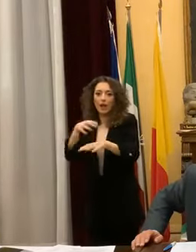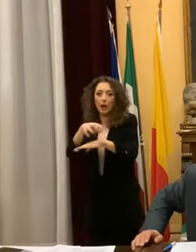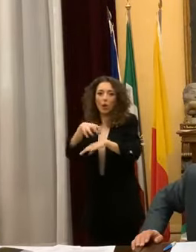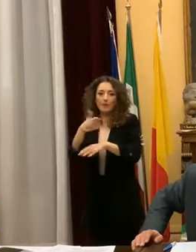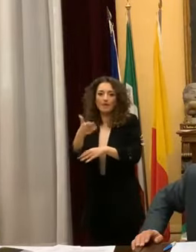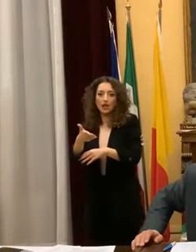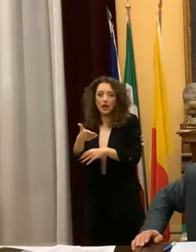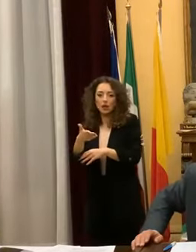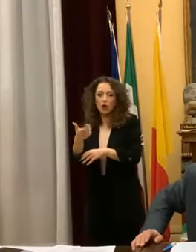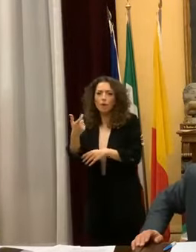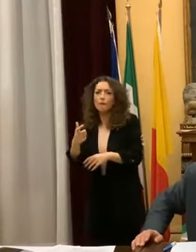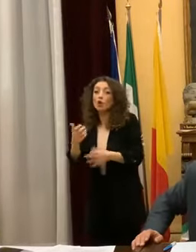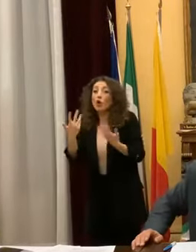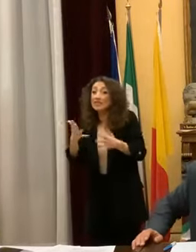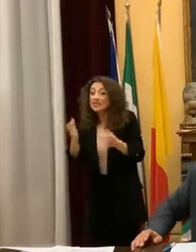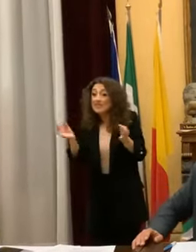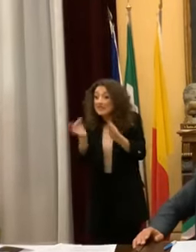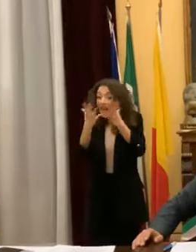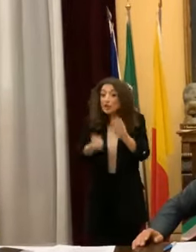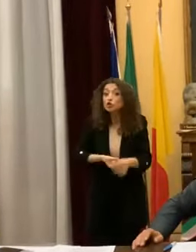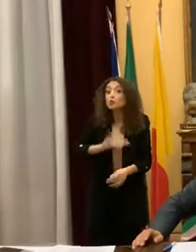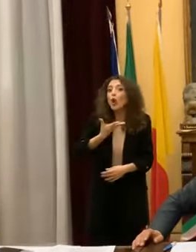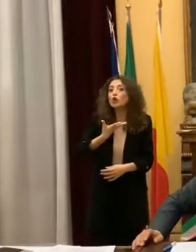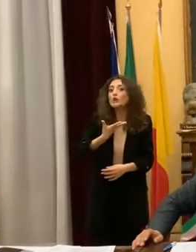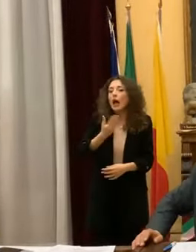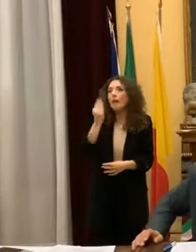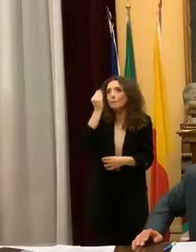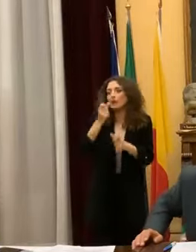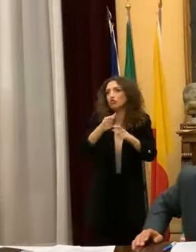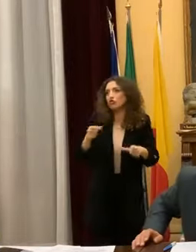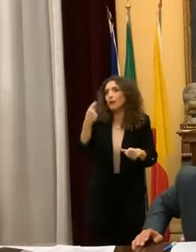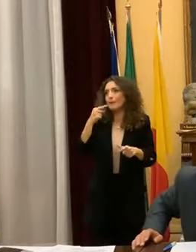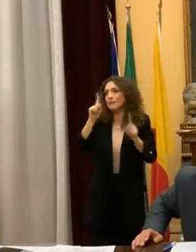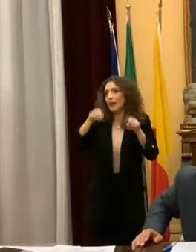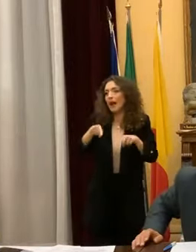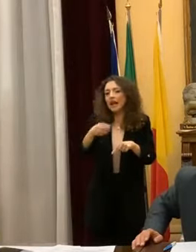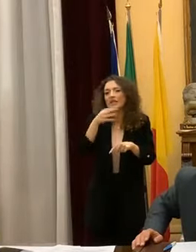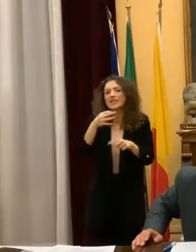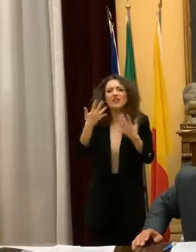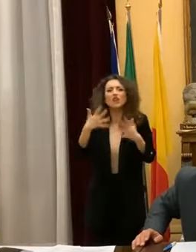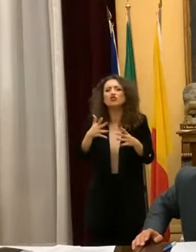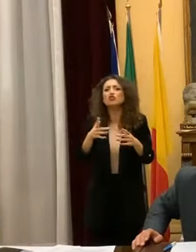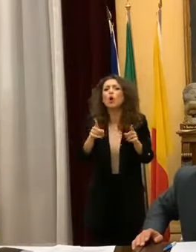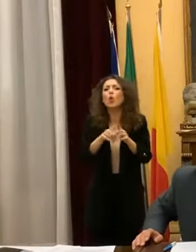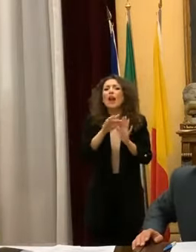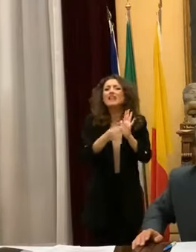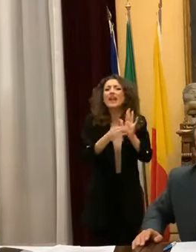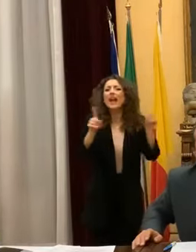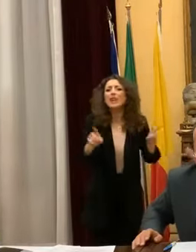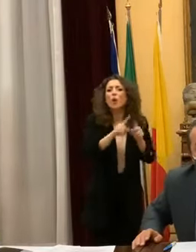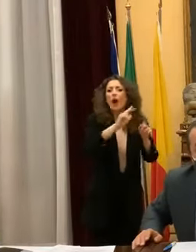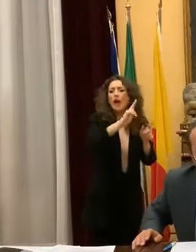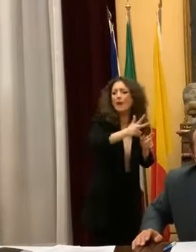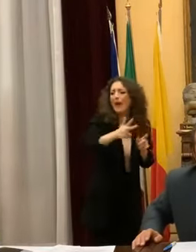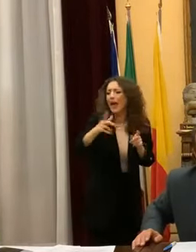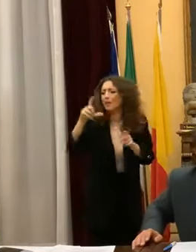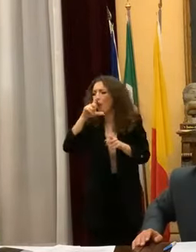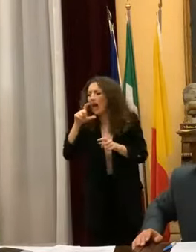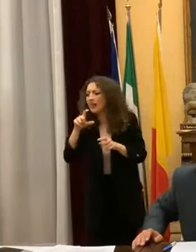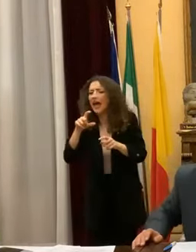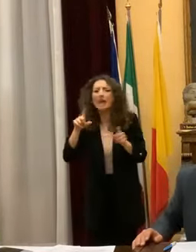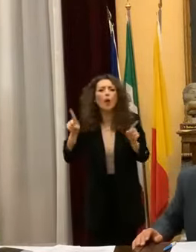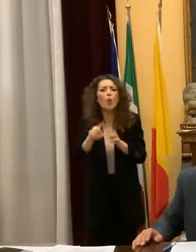quando, quantomeno a fine settembre 2020, aveva nominato il commissario a Palermo. Lui non voleva nominare qua